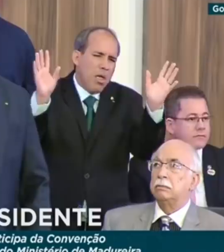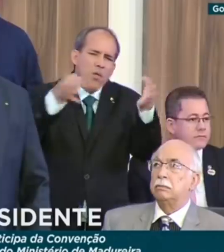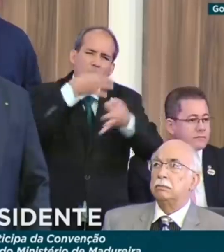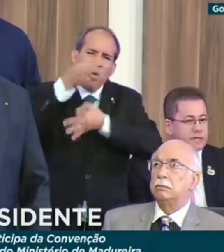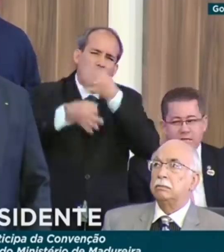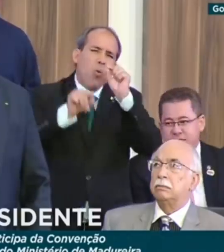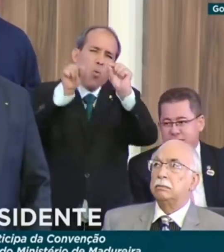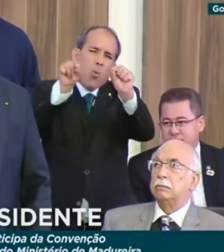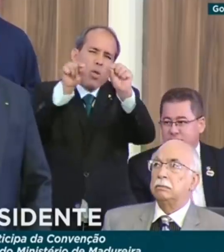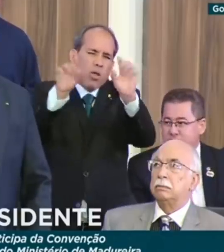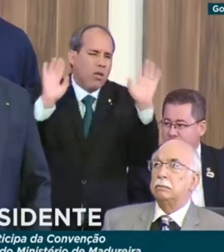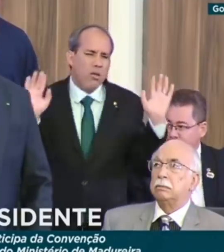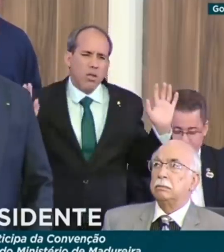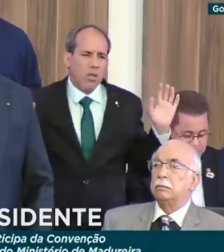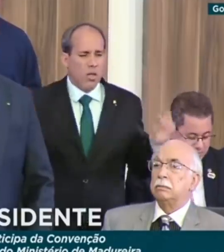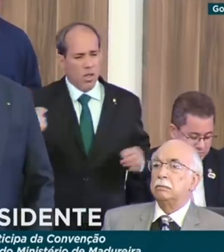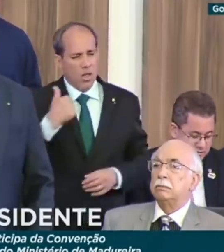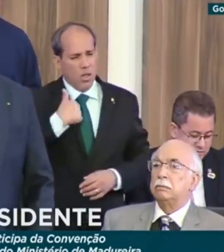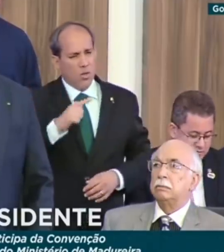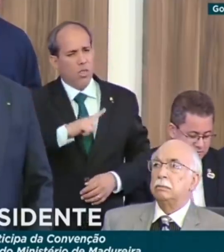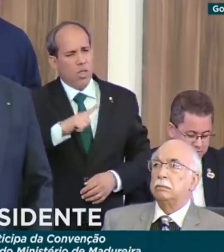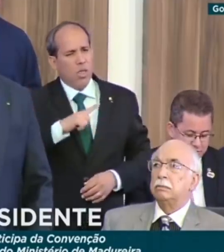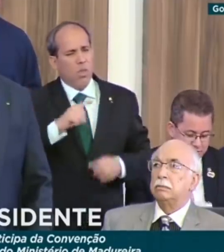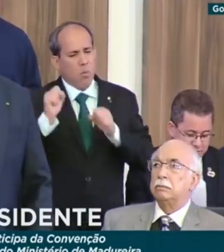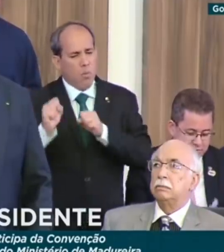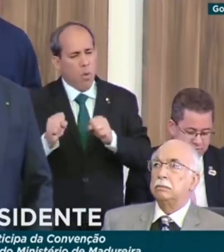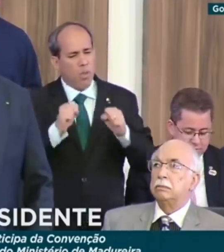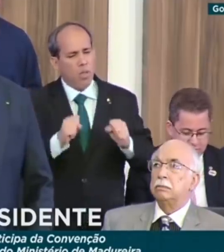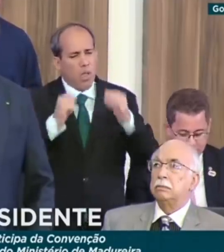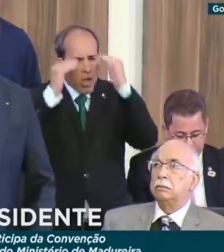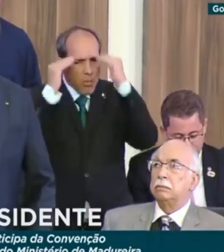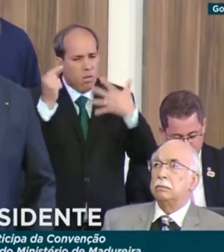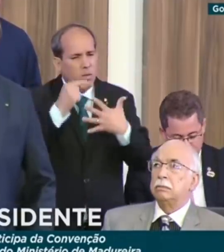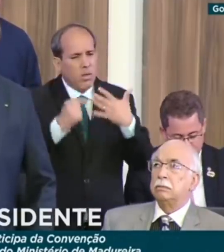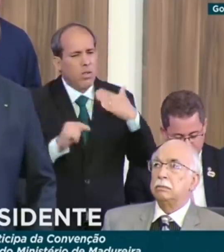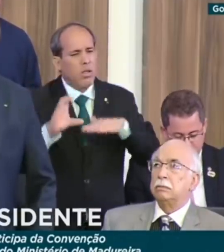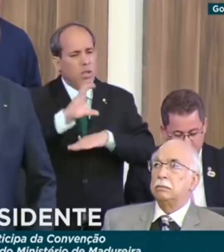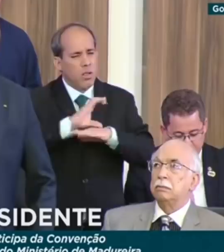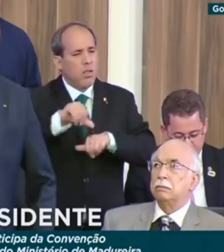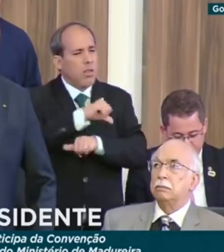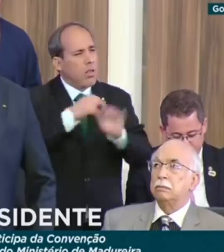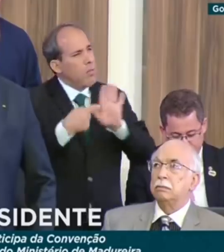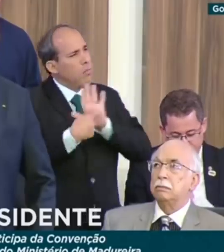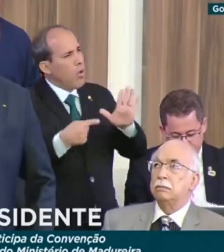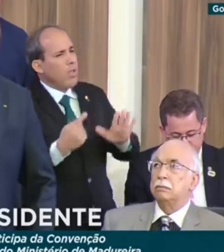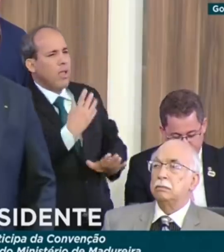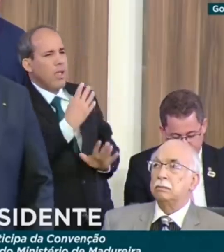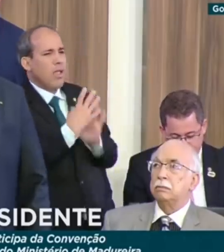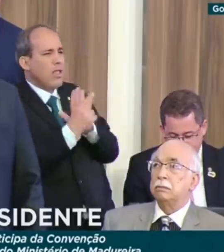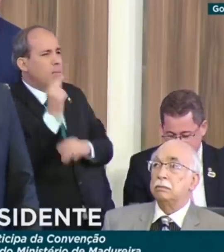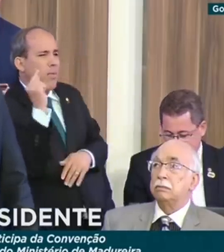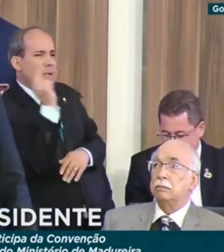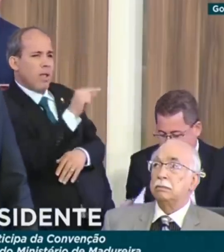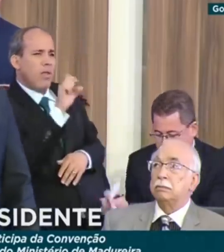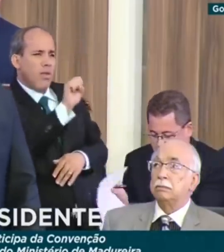Exerci o meu poder dentro das 4 linhas, até para dar exemplo ao Supremo Tribunal